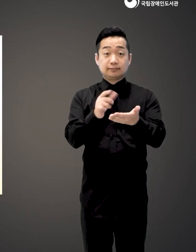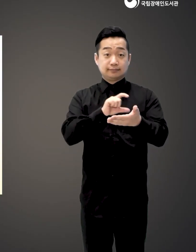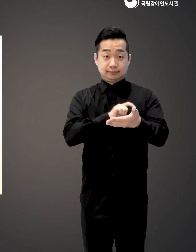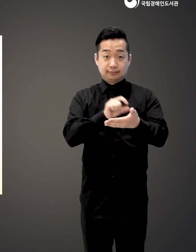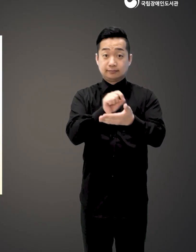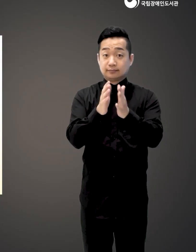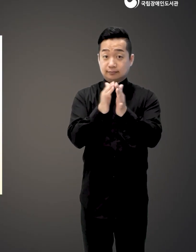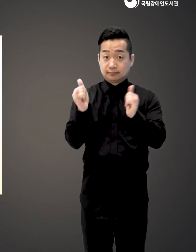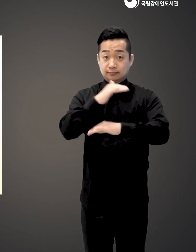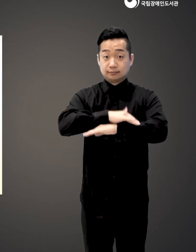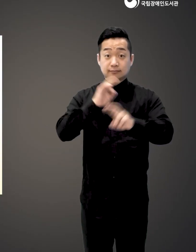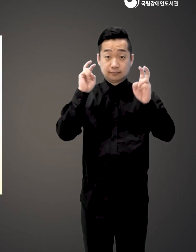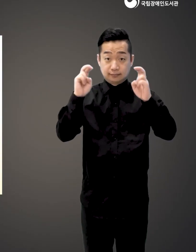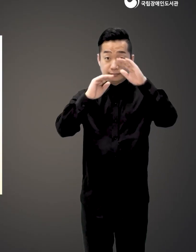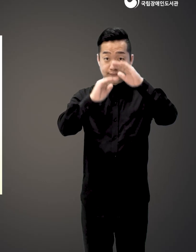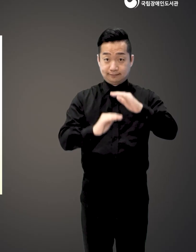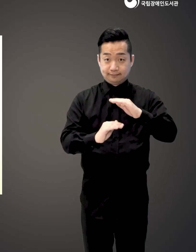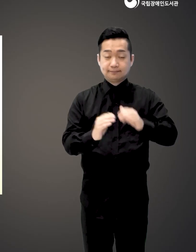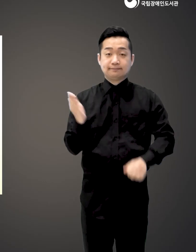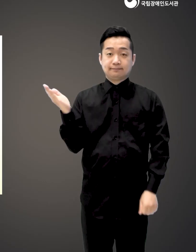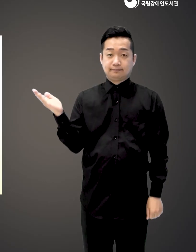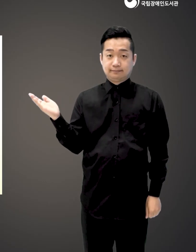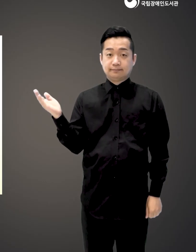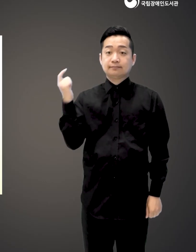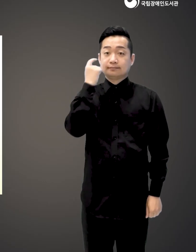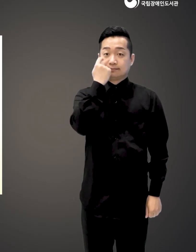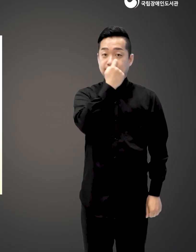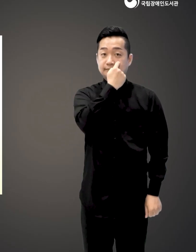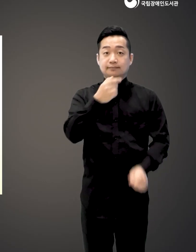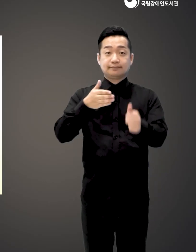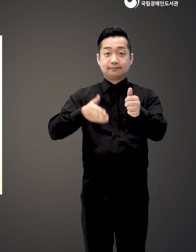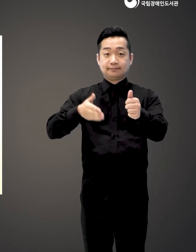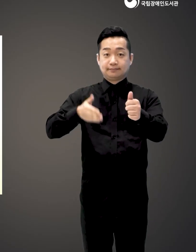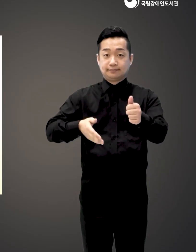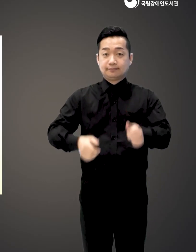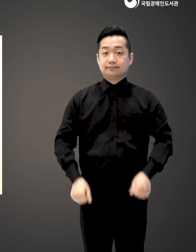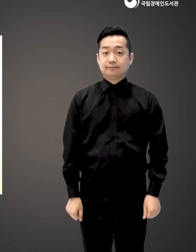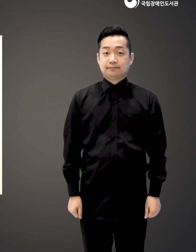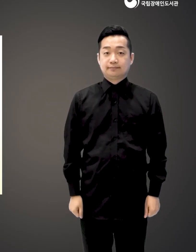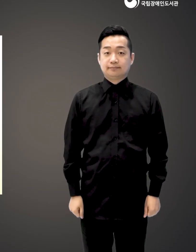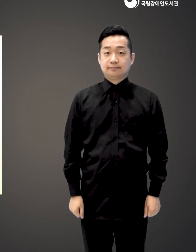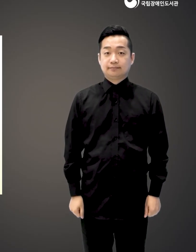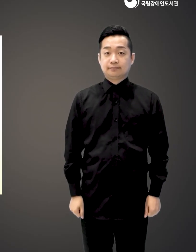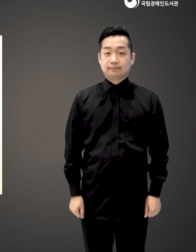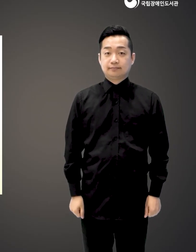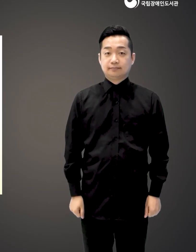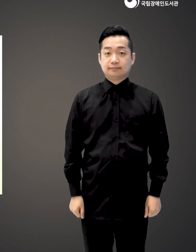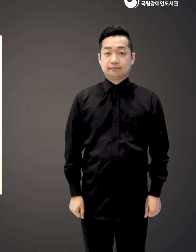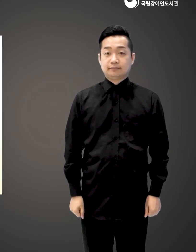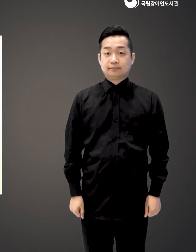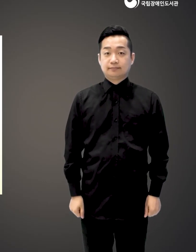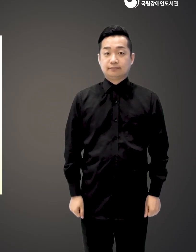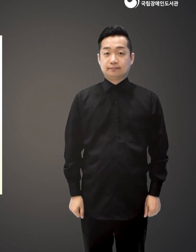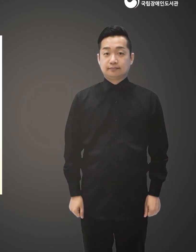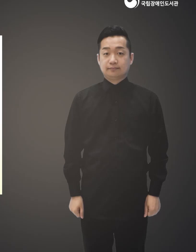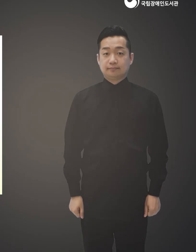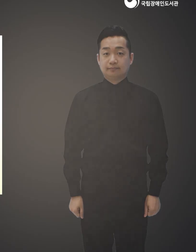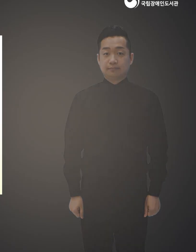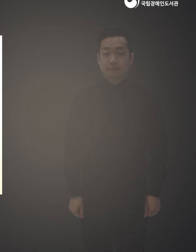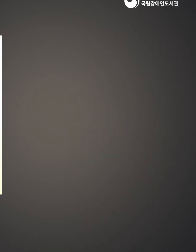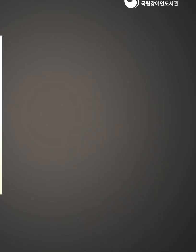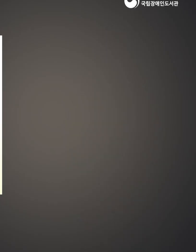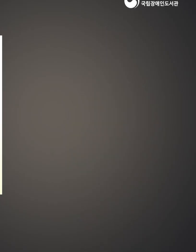도서명, 잘 먹고, 잘 자고, 잘 놀면 돼. 저자, 박종훈.